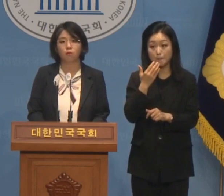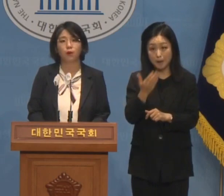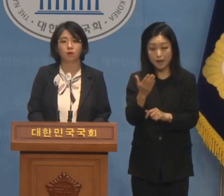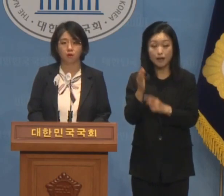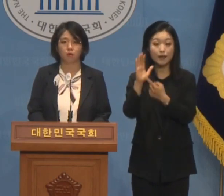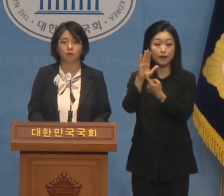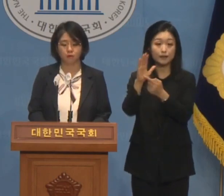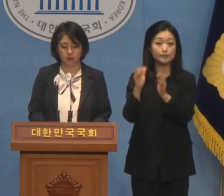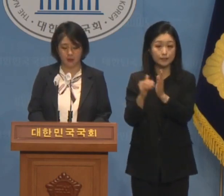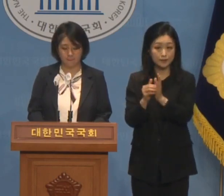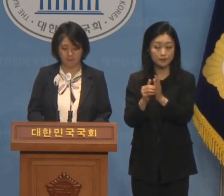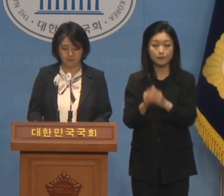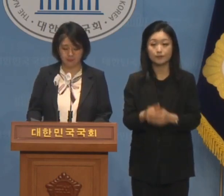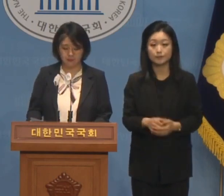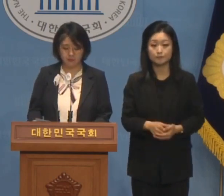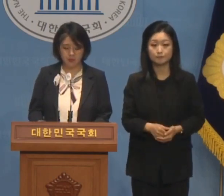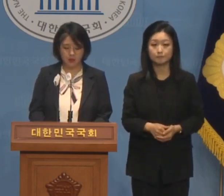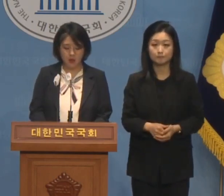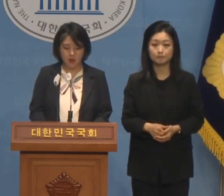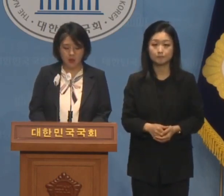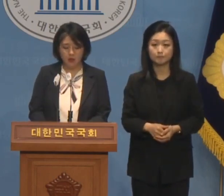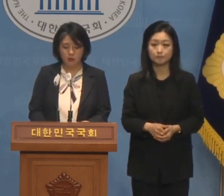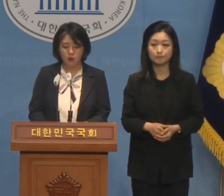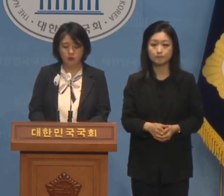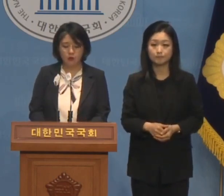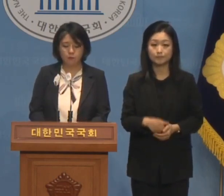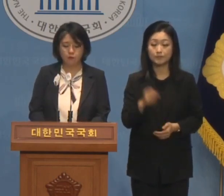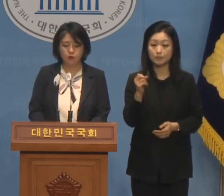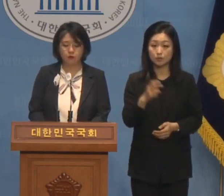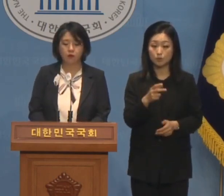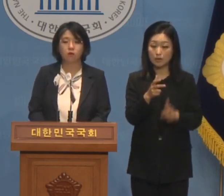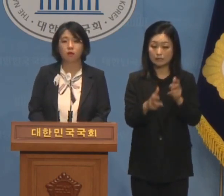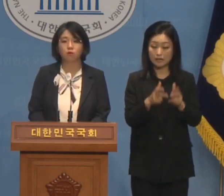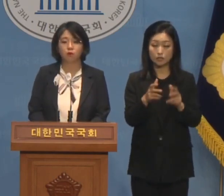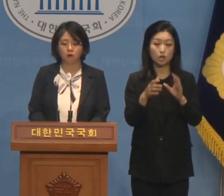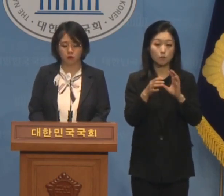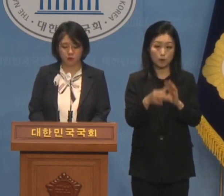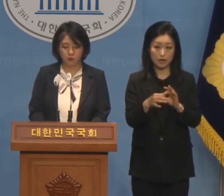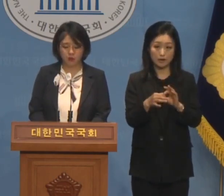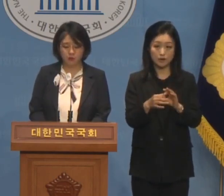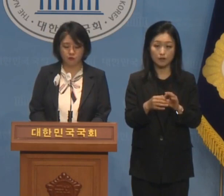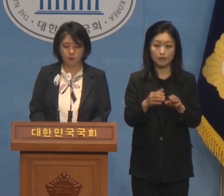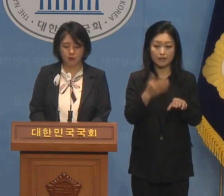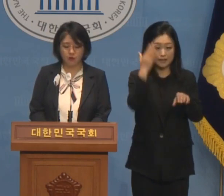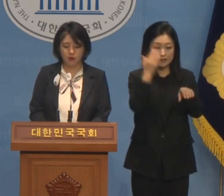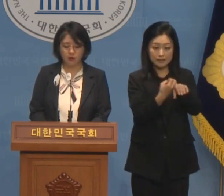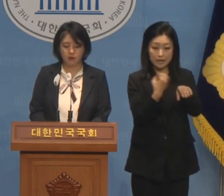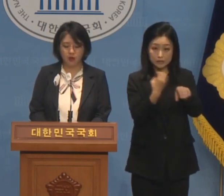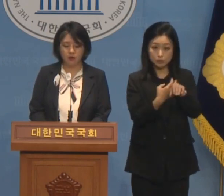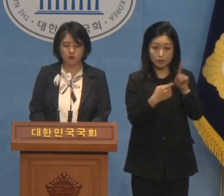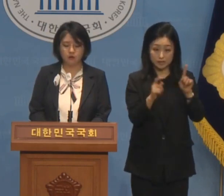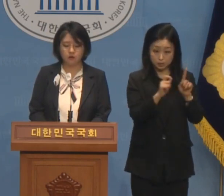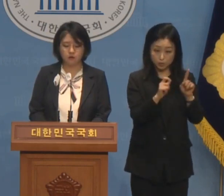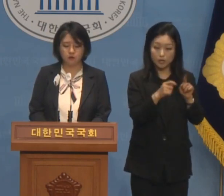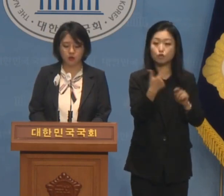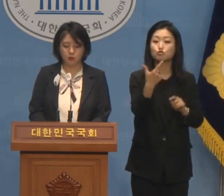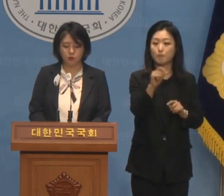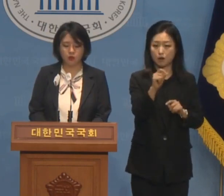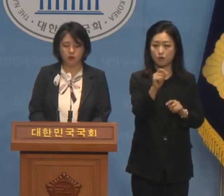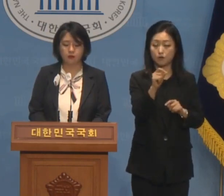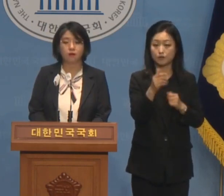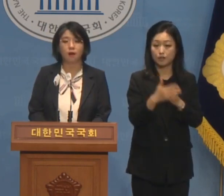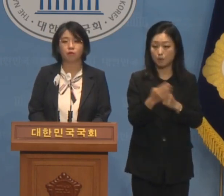있다라고 밝히고 있습니다. 또한 산업 부문에선 탄소 가격이 톤당 6만 원 이상이어야